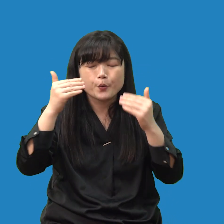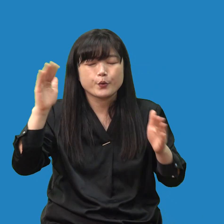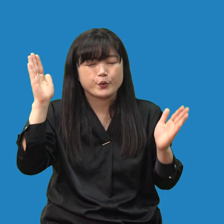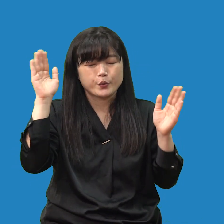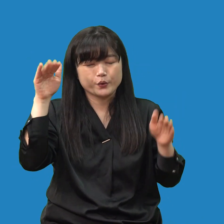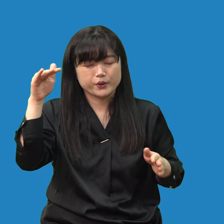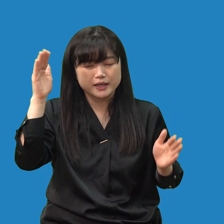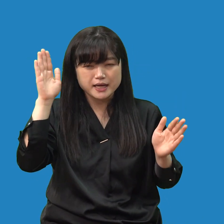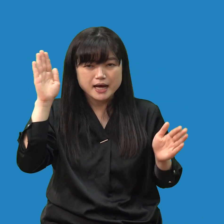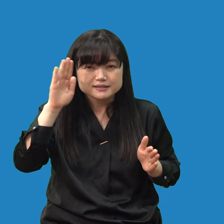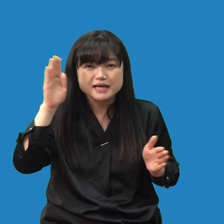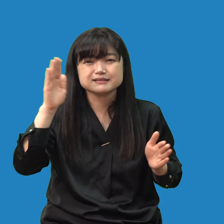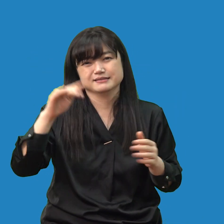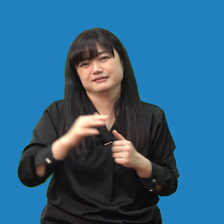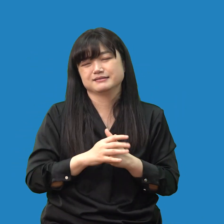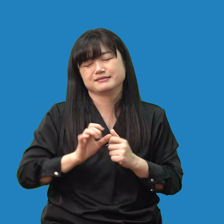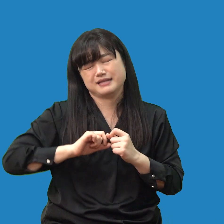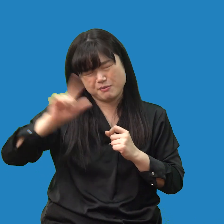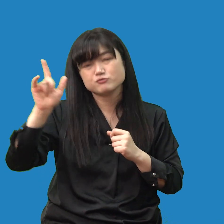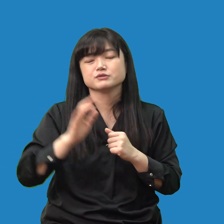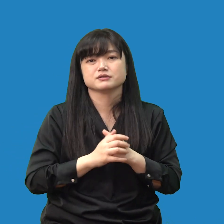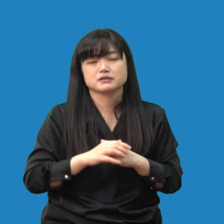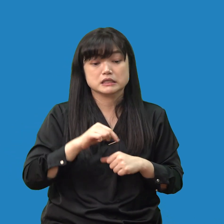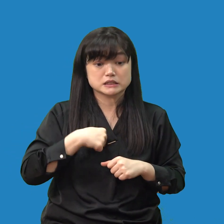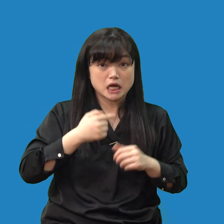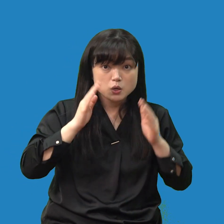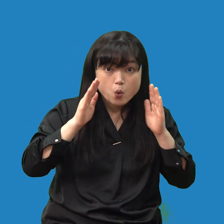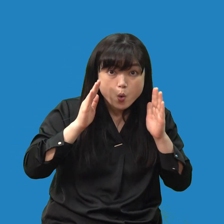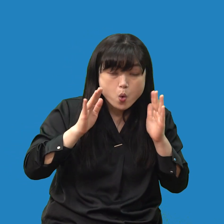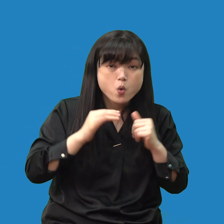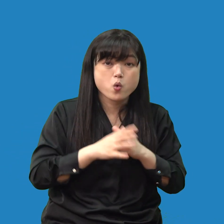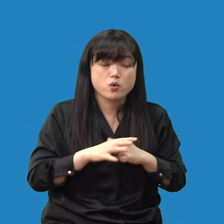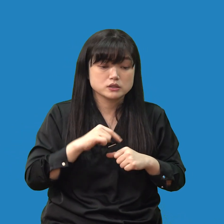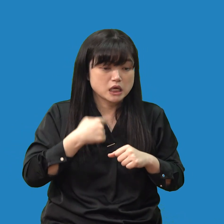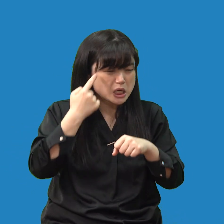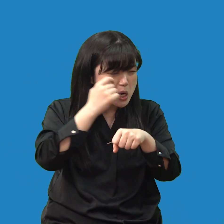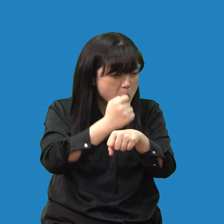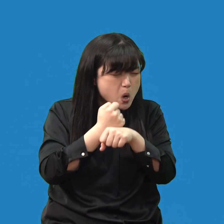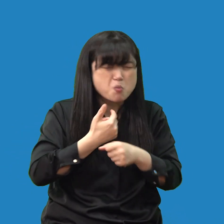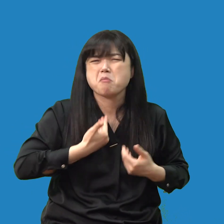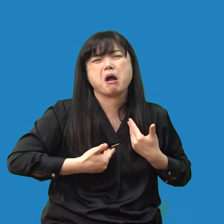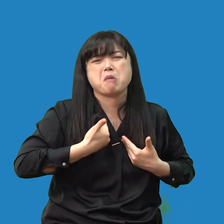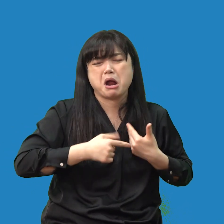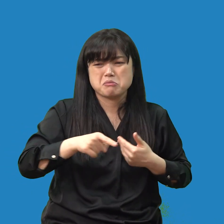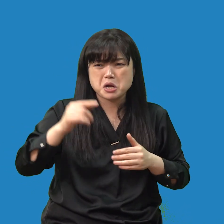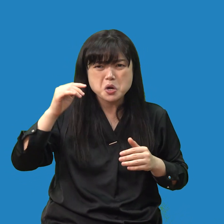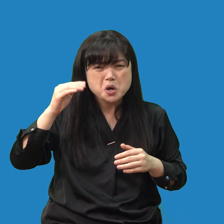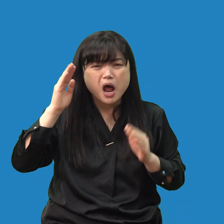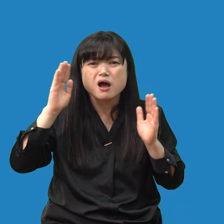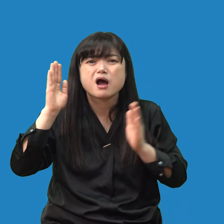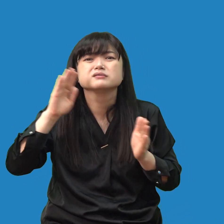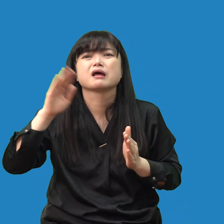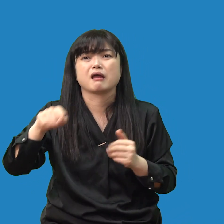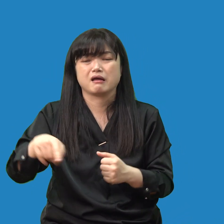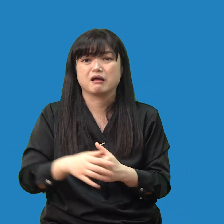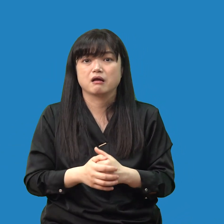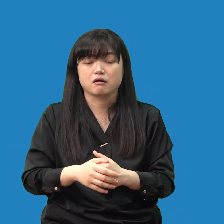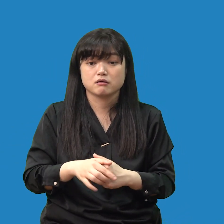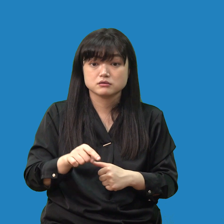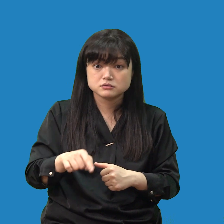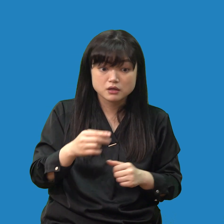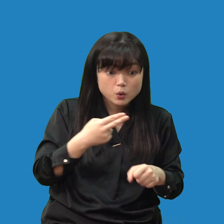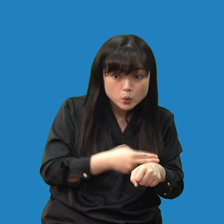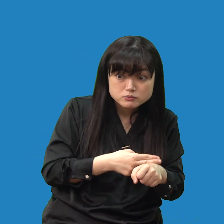그리고 대학원생입니다. 사실 자기 공부, 특히 연구만으로도 바쁜 학생들인데 그 교수님이